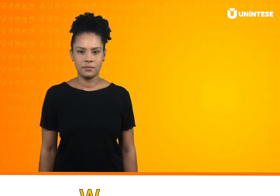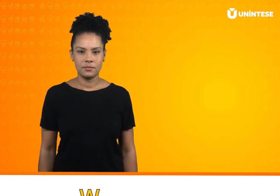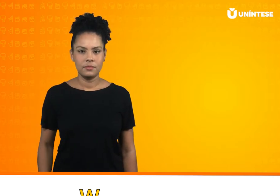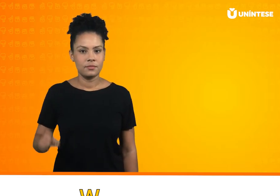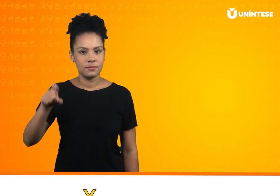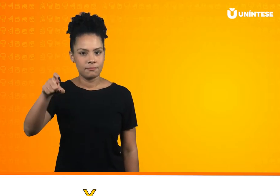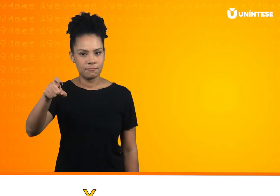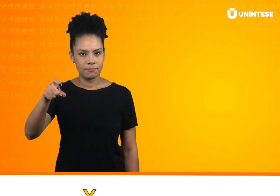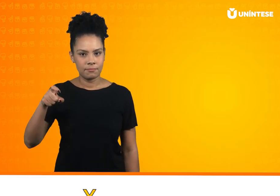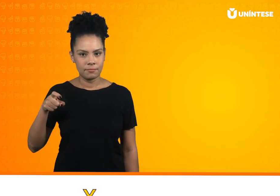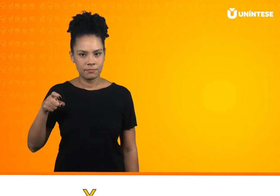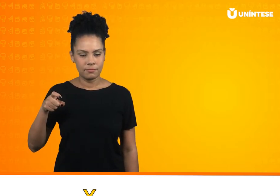X,